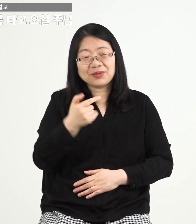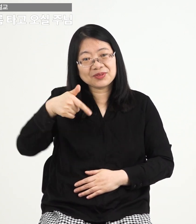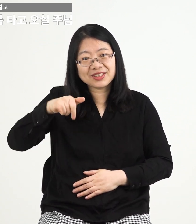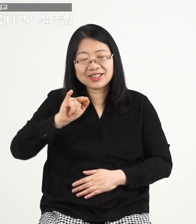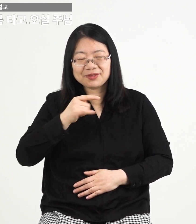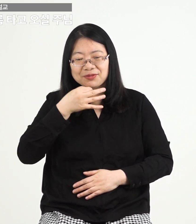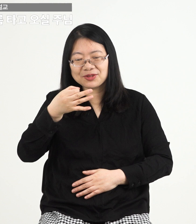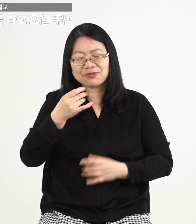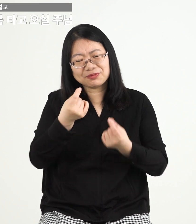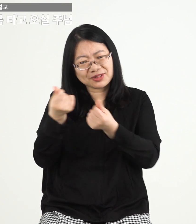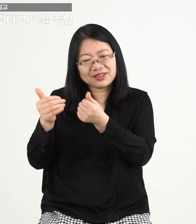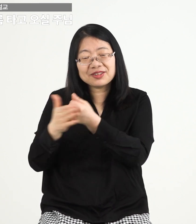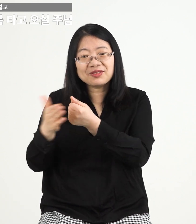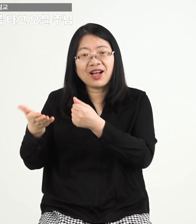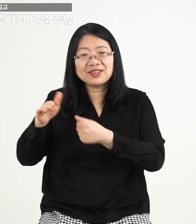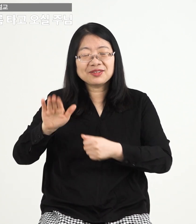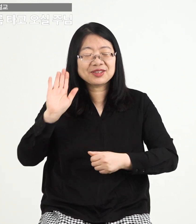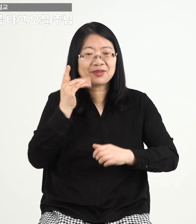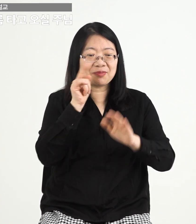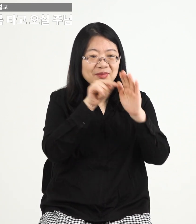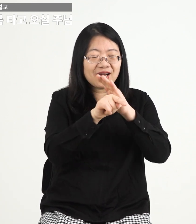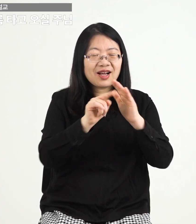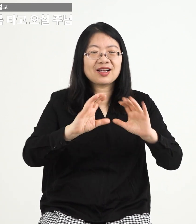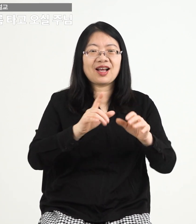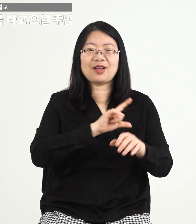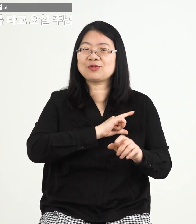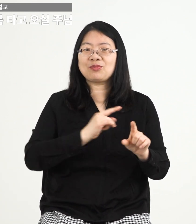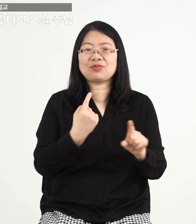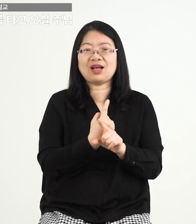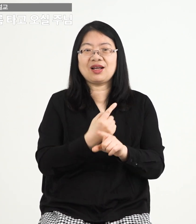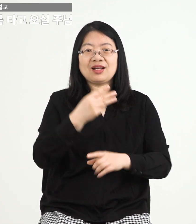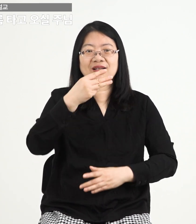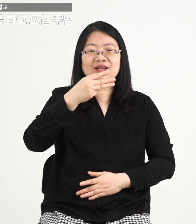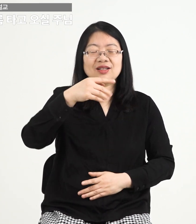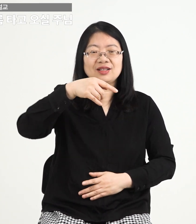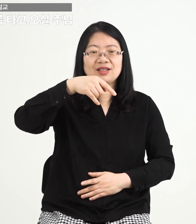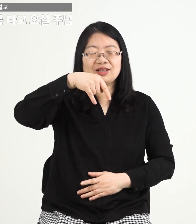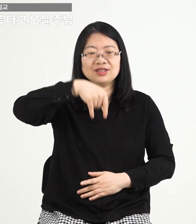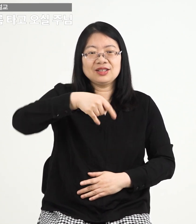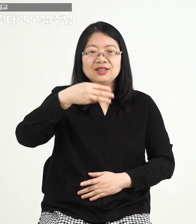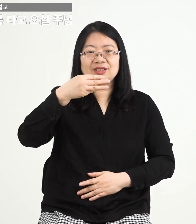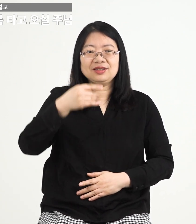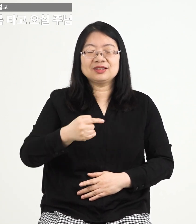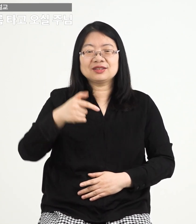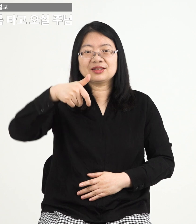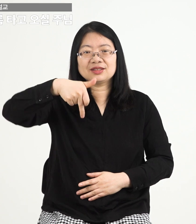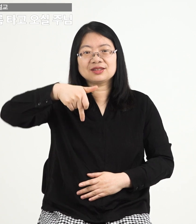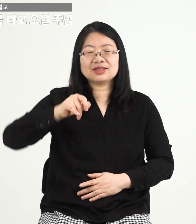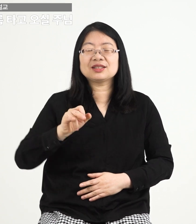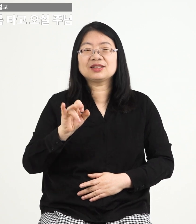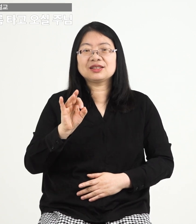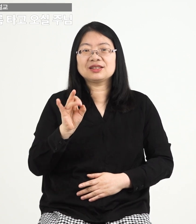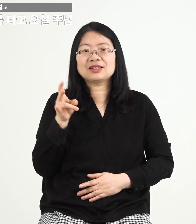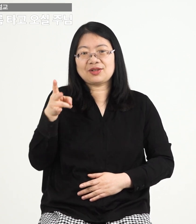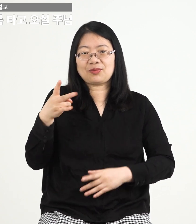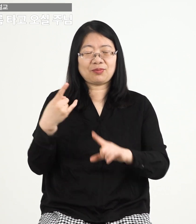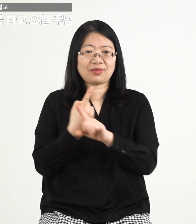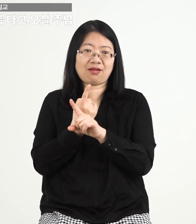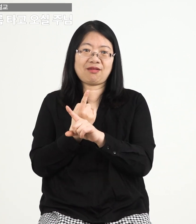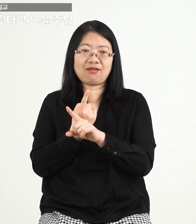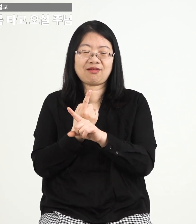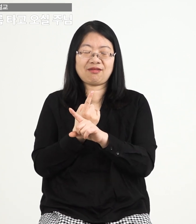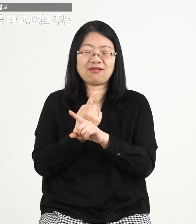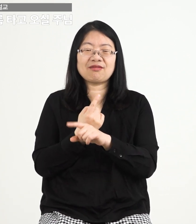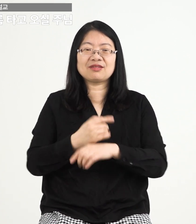가니까 나라 이름이 갑자기 바뀌었더라고요. 튀르키예. 발음이 좀 어렵죠. 그